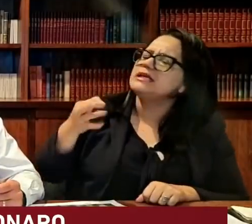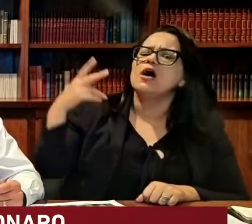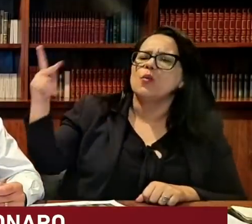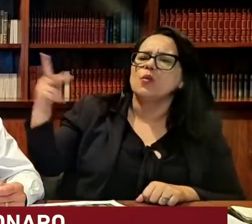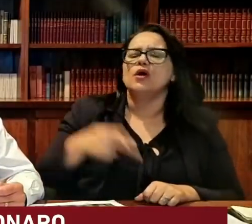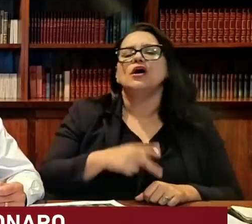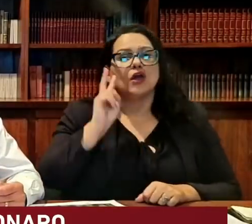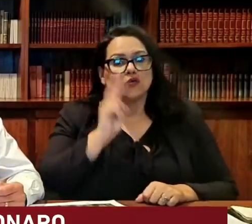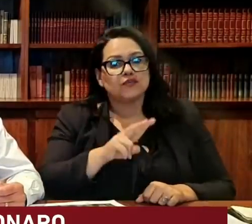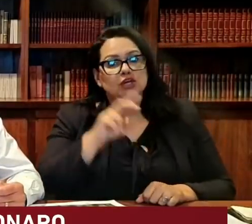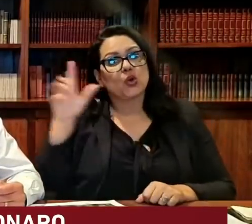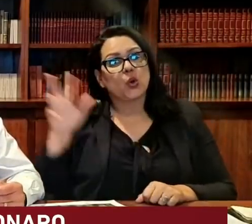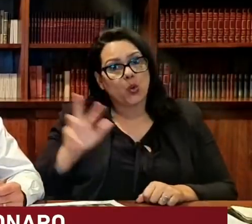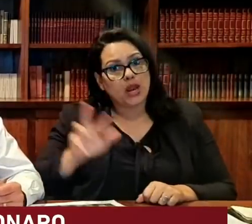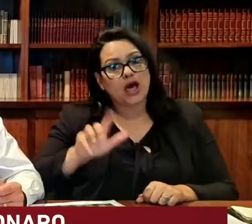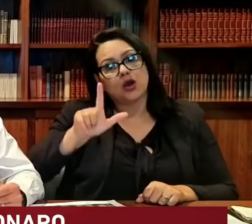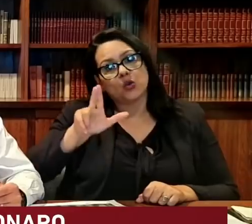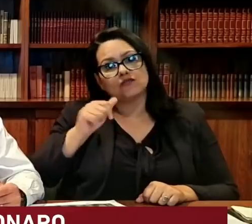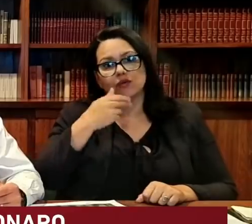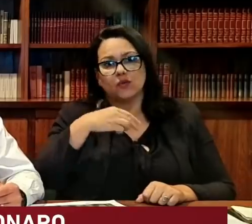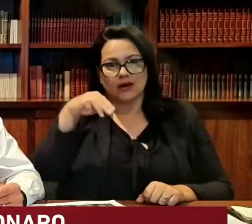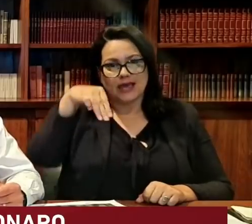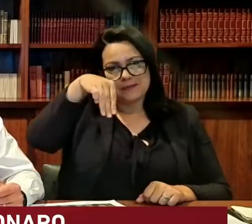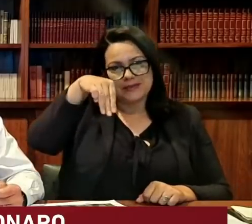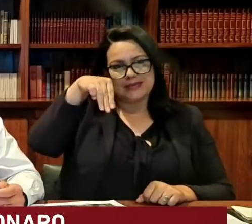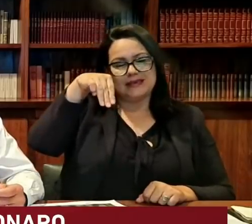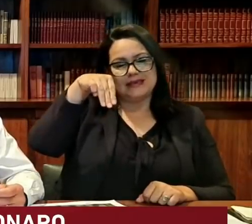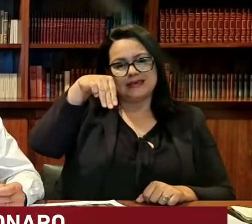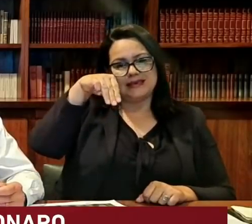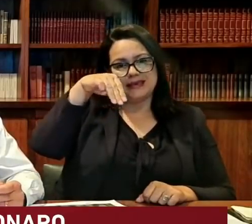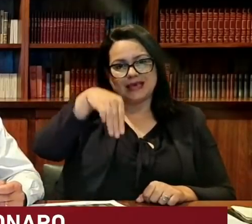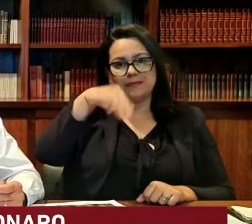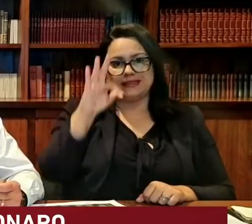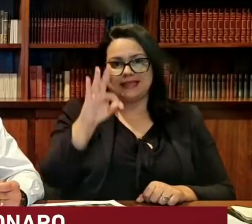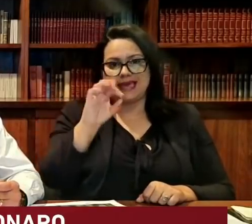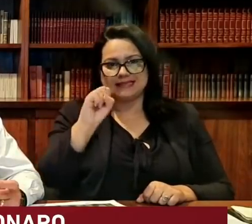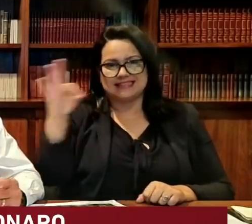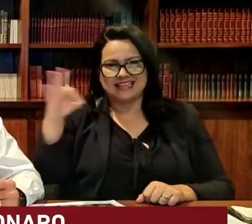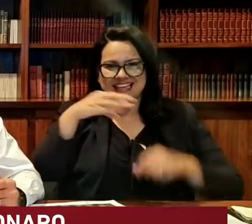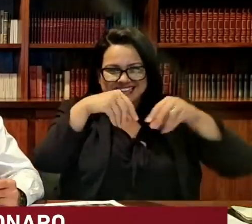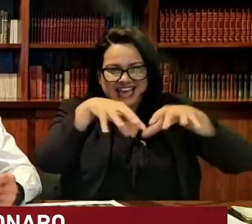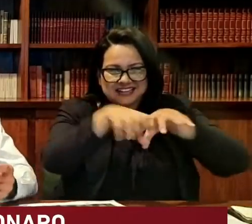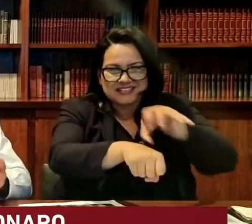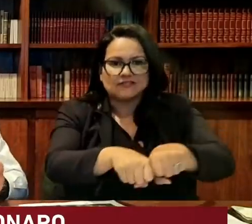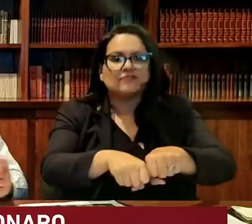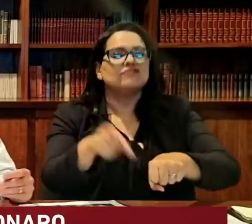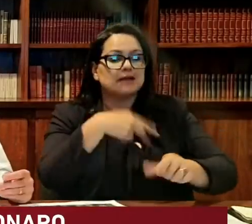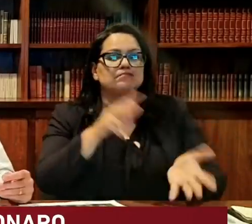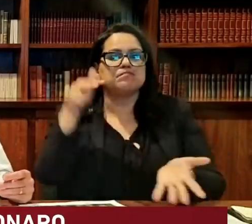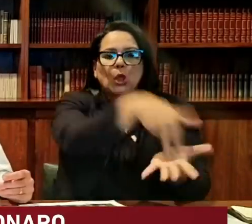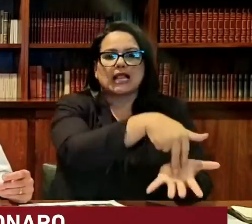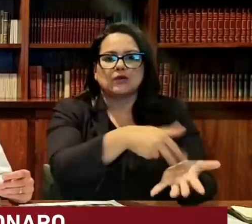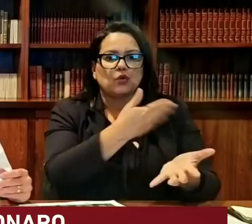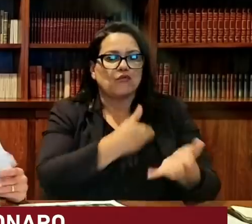Pan também, né? O Lula falando que o MTST, os trabalhadores sem teto, serão protagonistas do seu governo. O que que